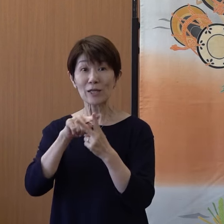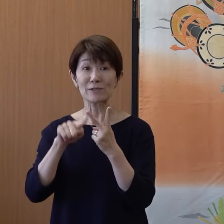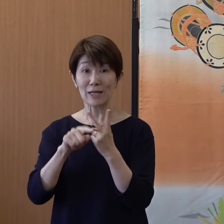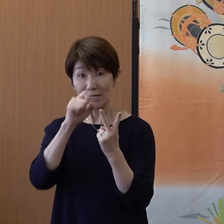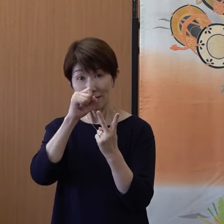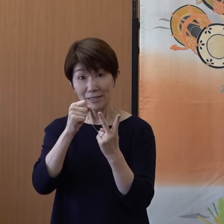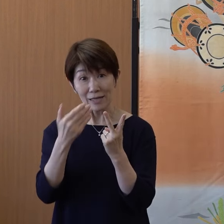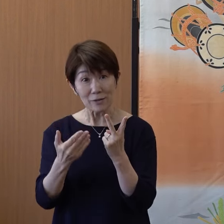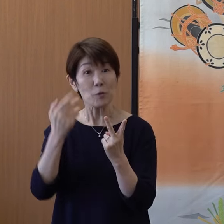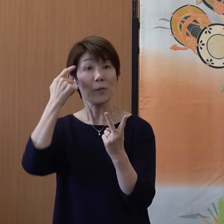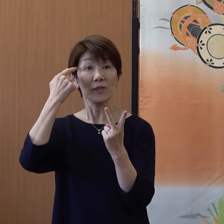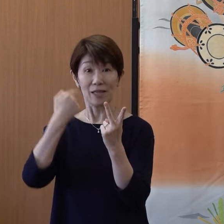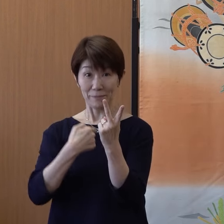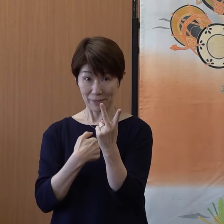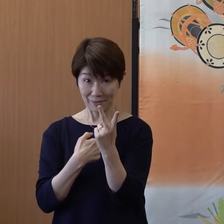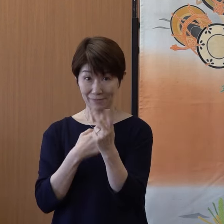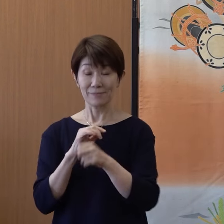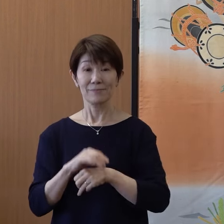ています。